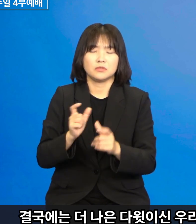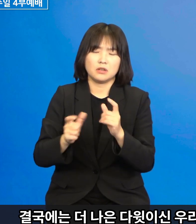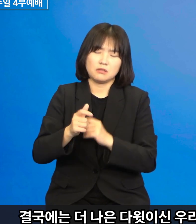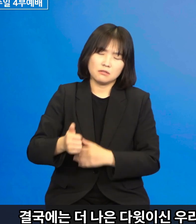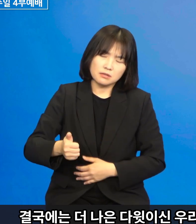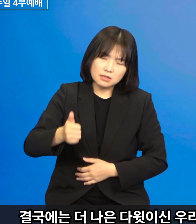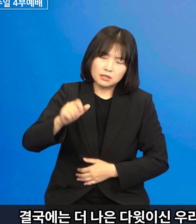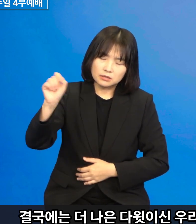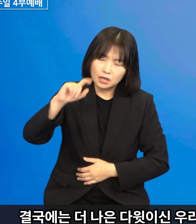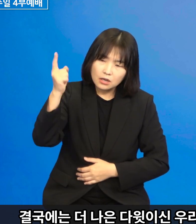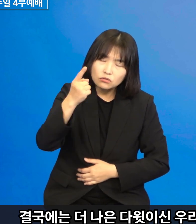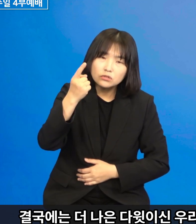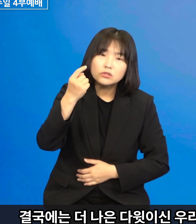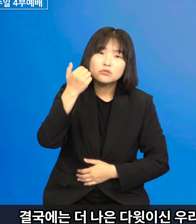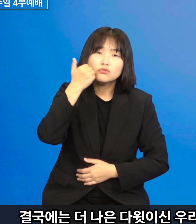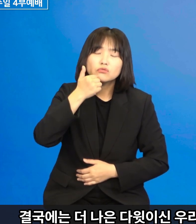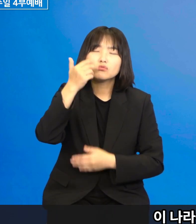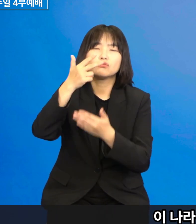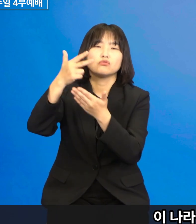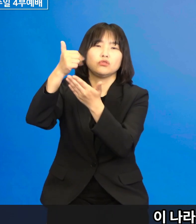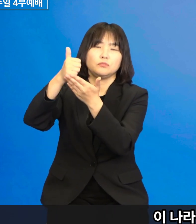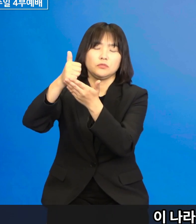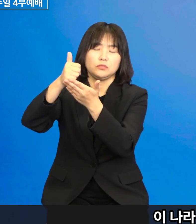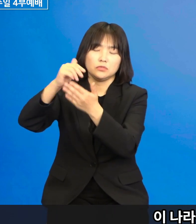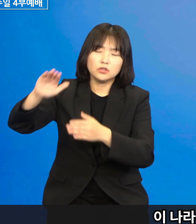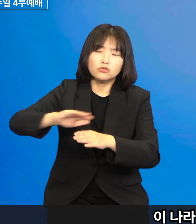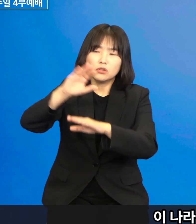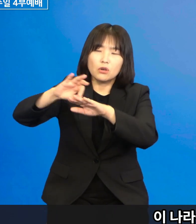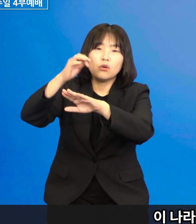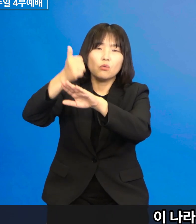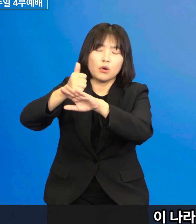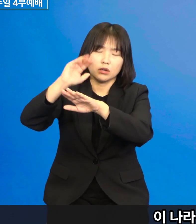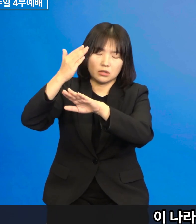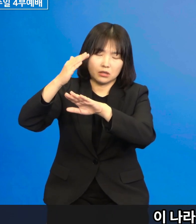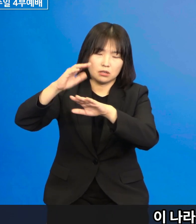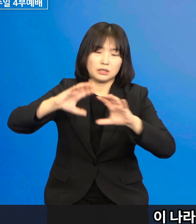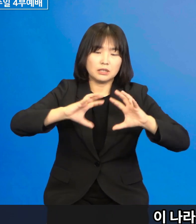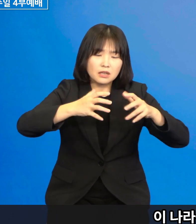주님께서 진정한 우리의 왕이 되시며 이 나라를 통치하셔서